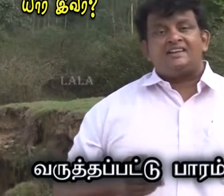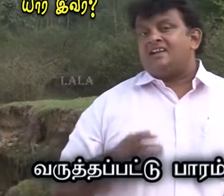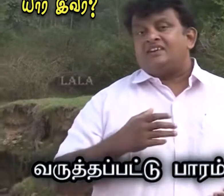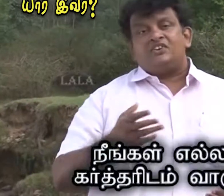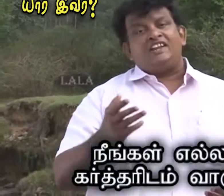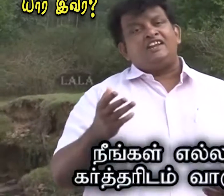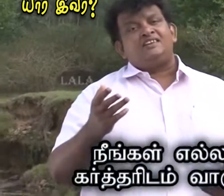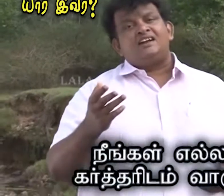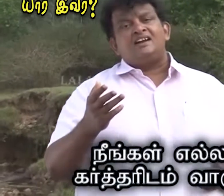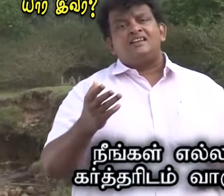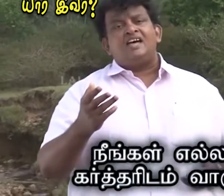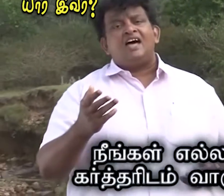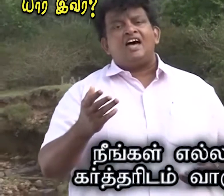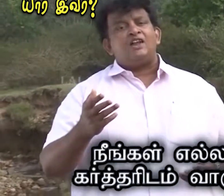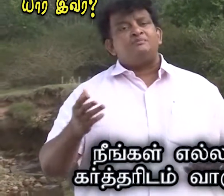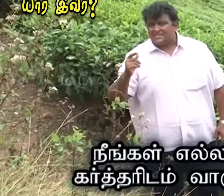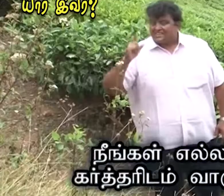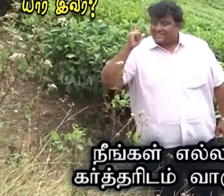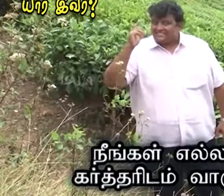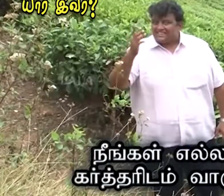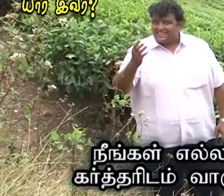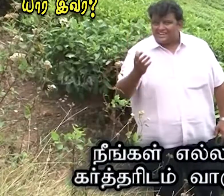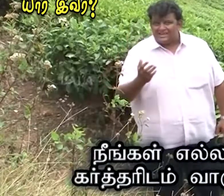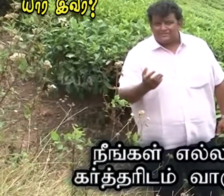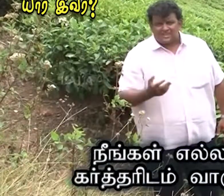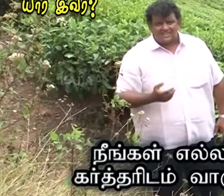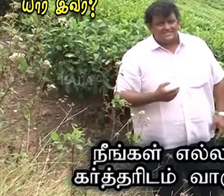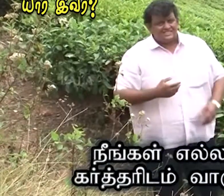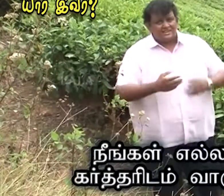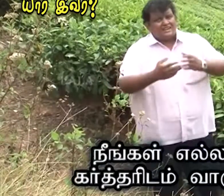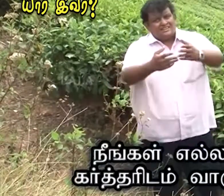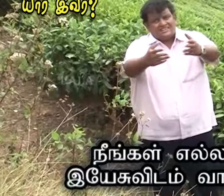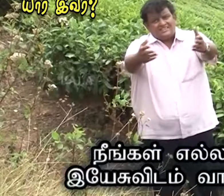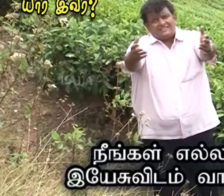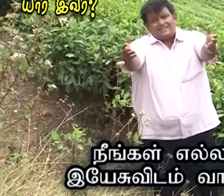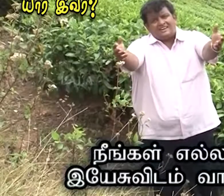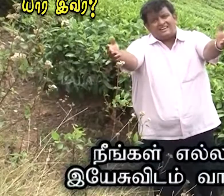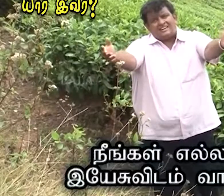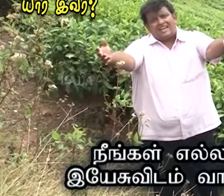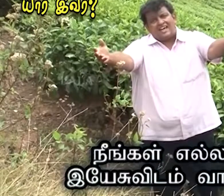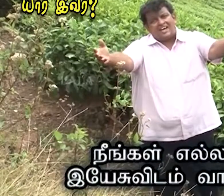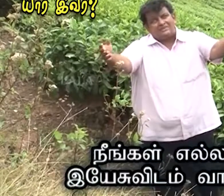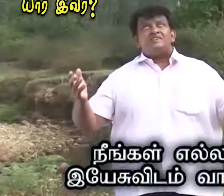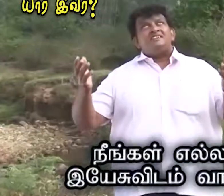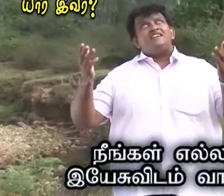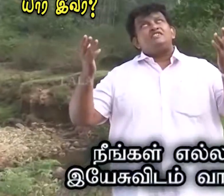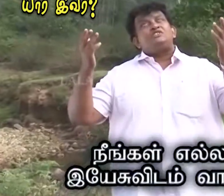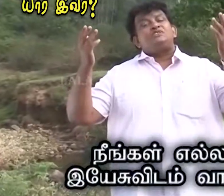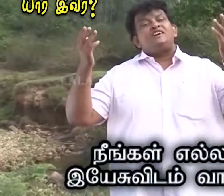போரே, நீங்கள் எல்லாரும் கர்த்தரிடம் வாருங்கள், நீங்கள்